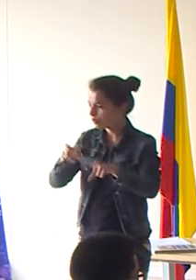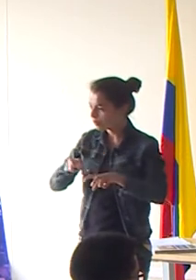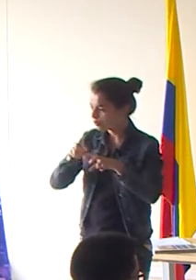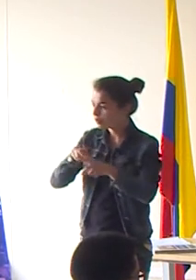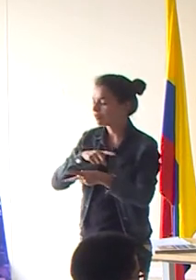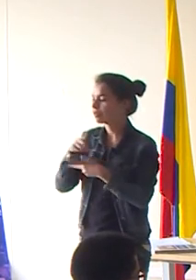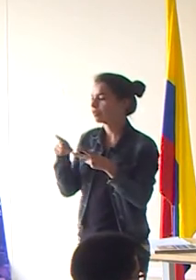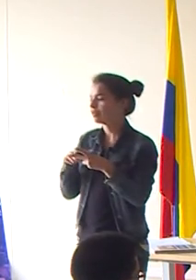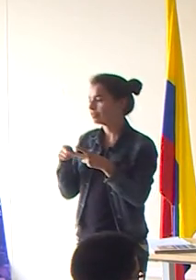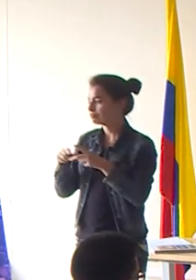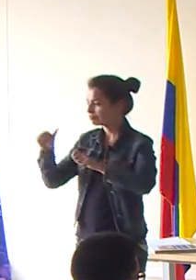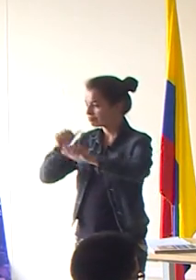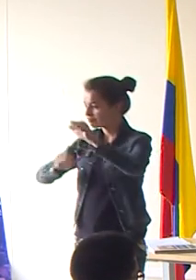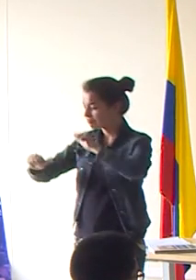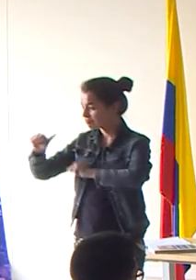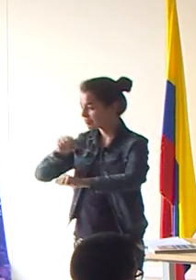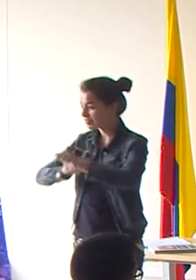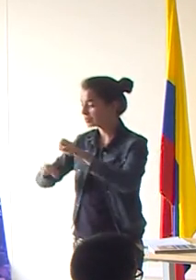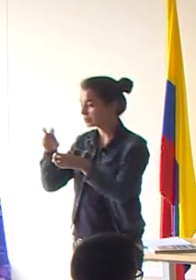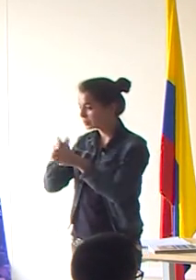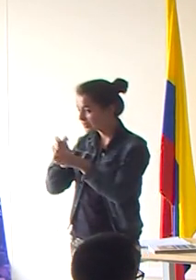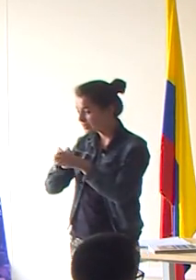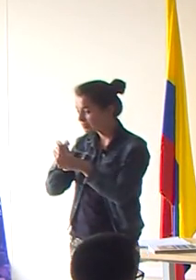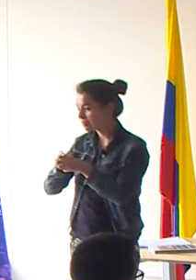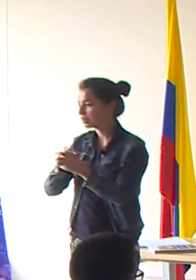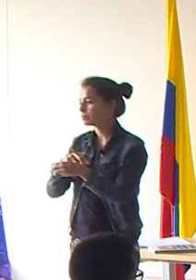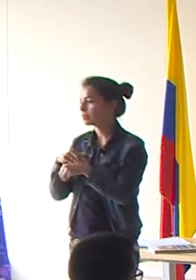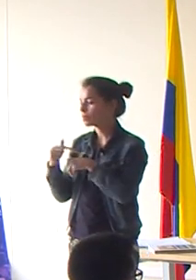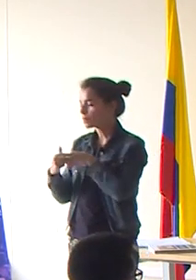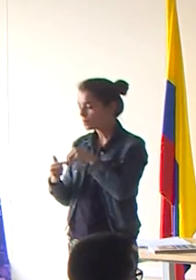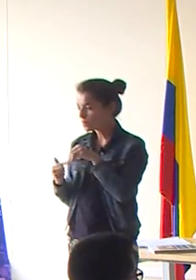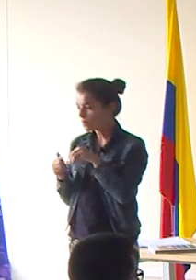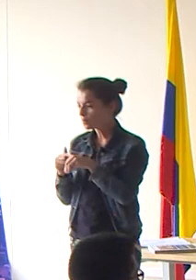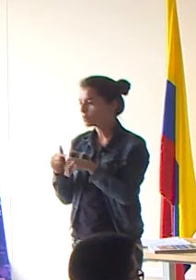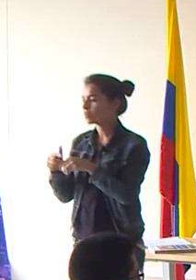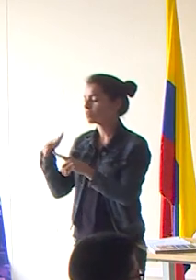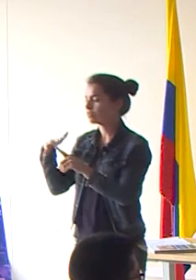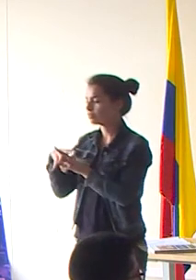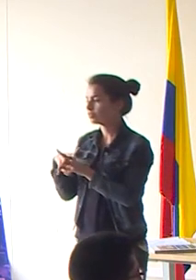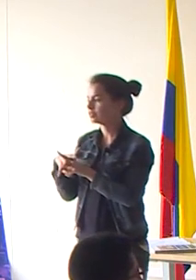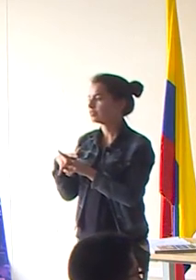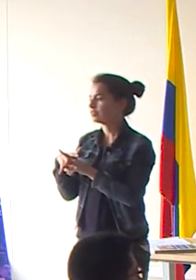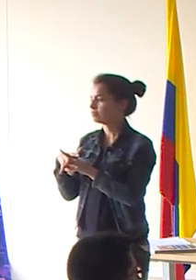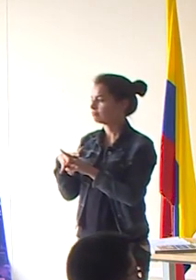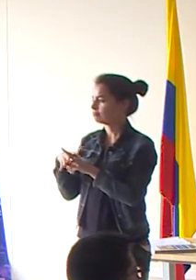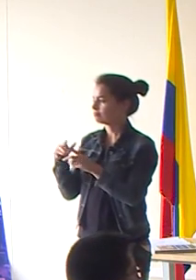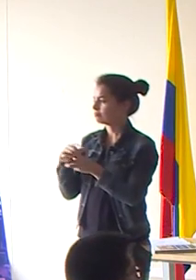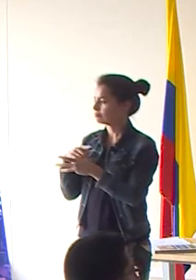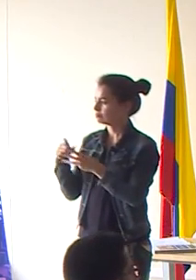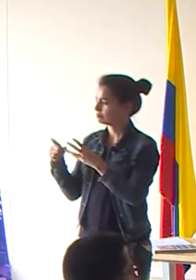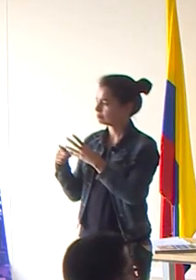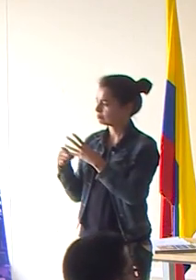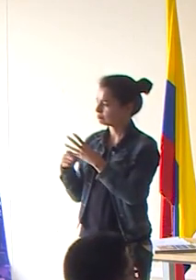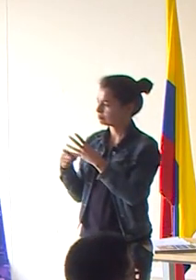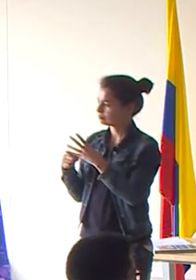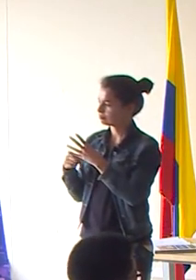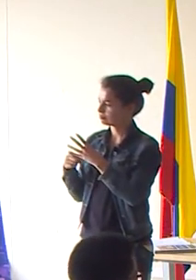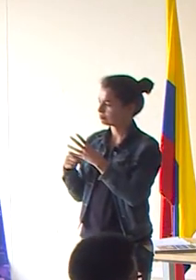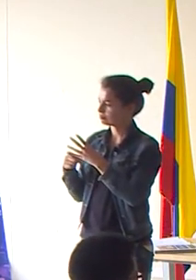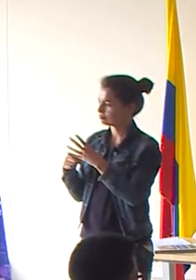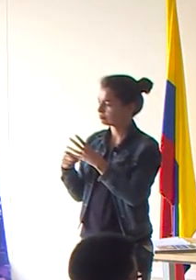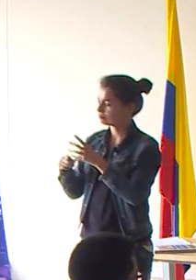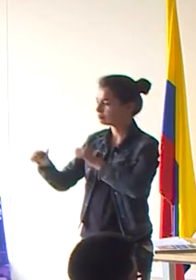lixiviados de la papa los lixiviados de la fresa los lixiviados y la salinización de los suelos por